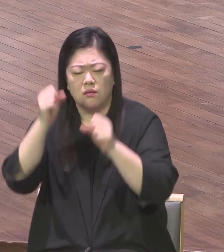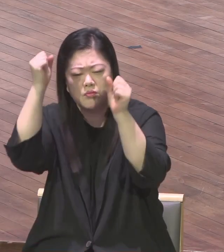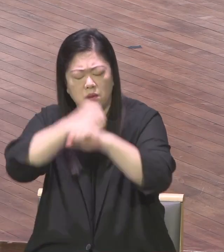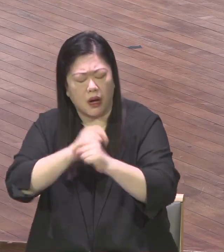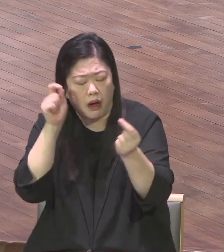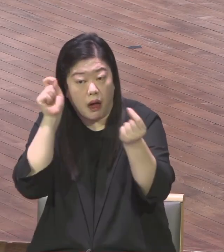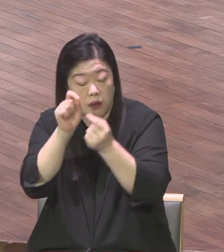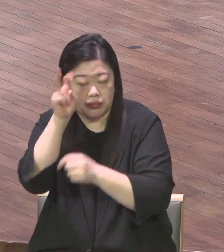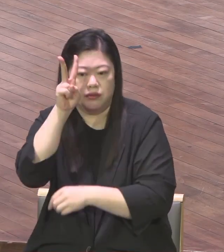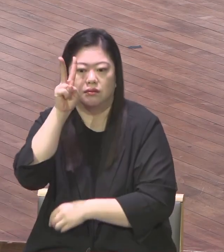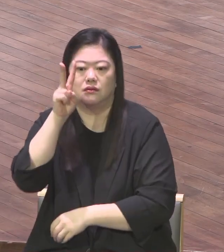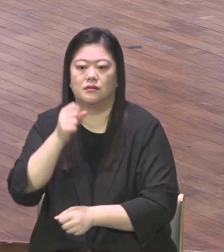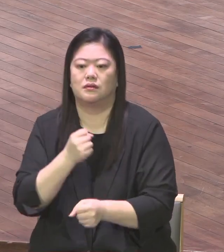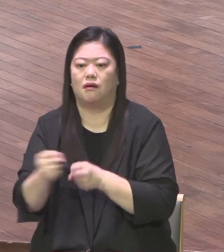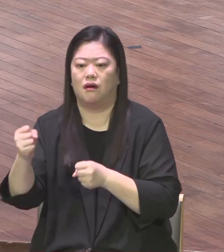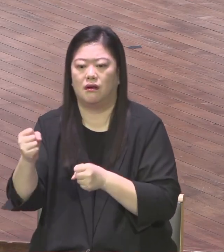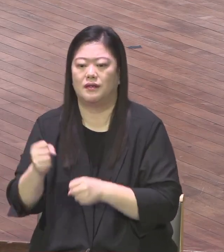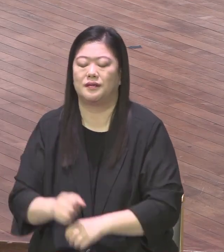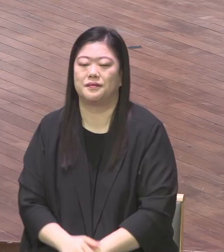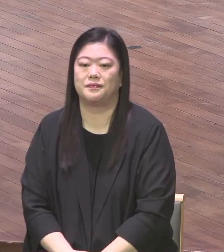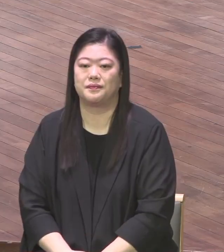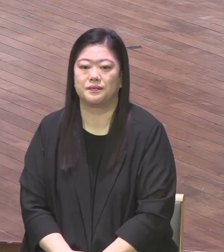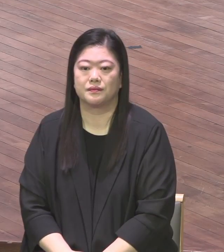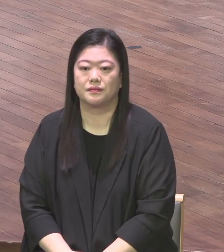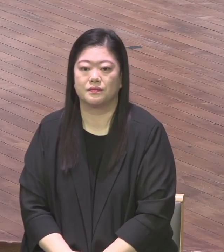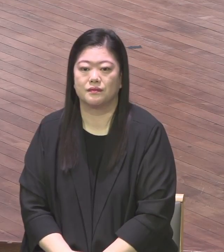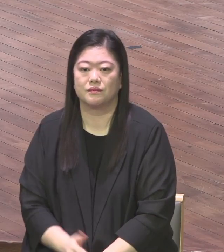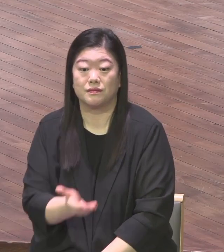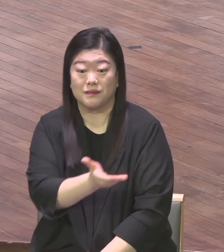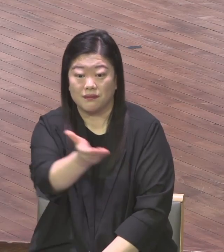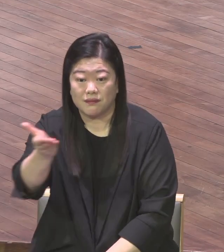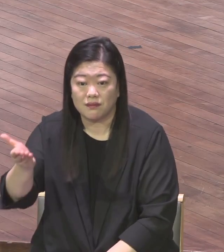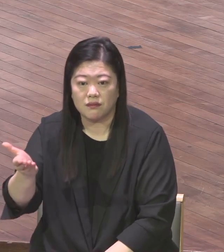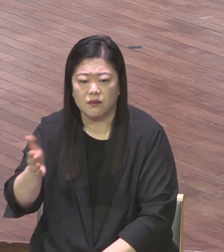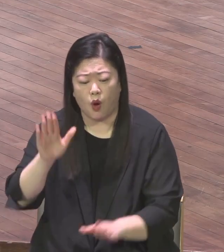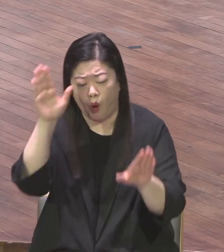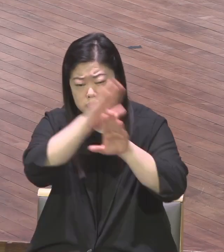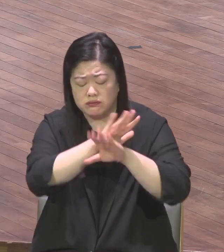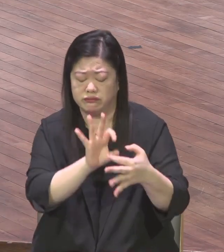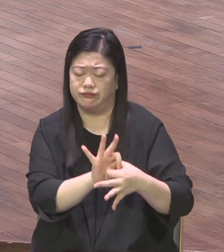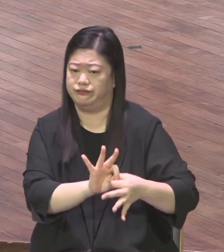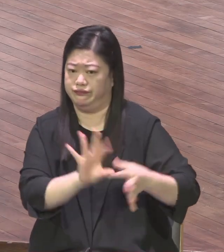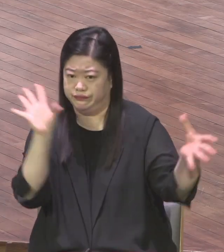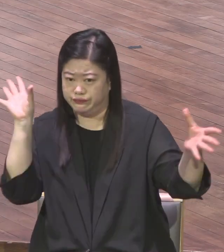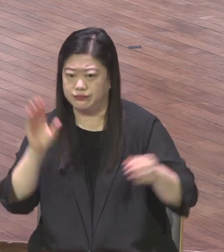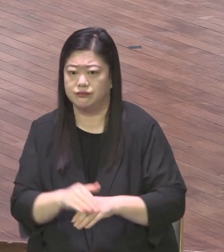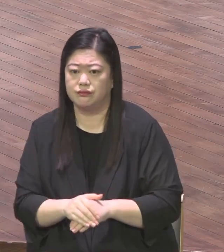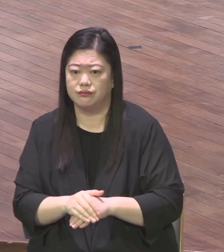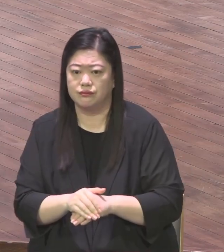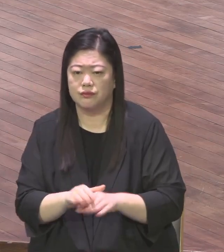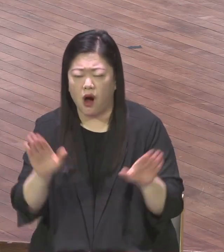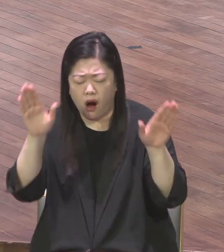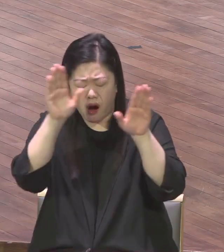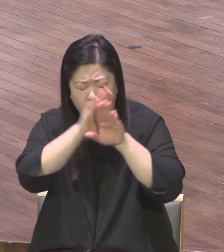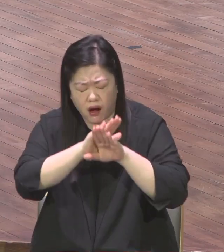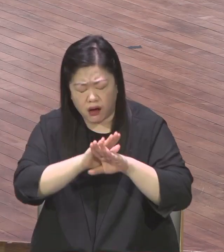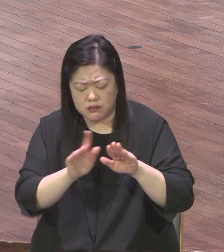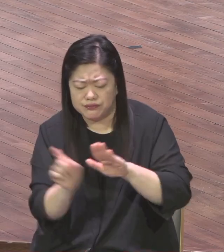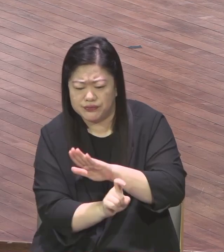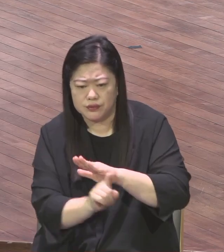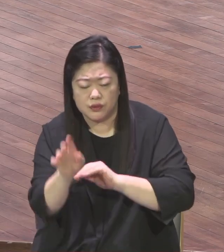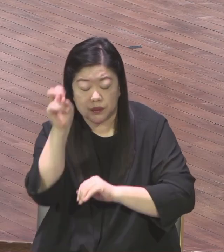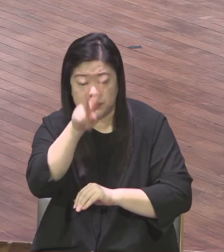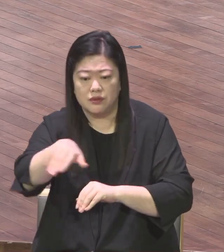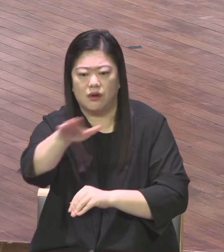그들에게 이르느니 결코 피하지 못하리라. 형제들아, 너희는 어둠이 있지 아니하며 그날이 도둑같이 너희에게